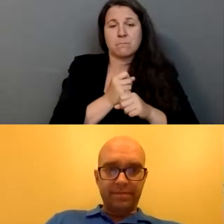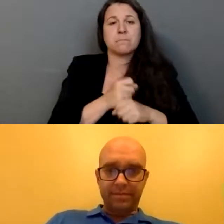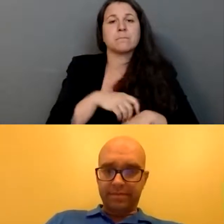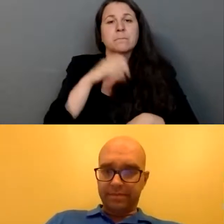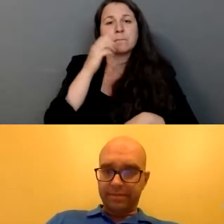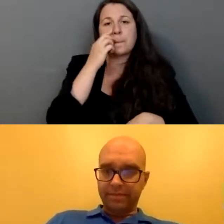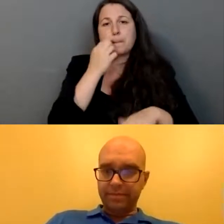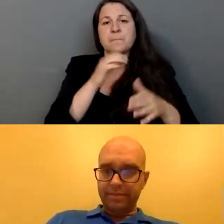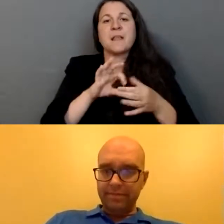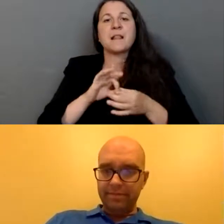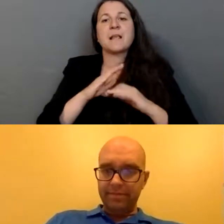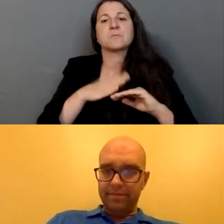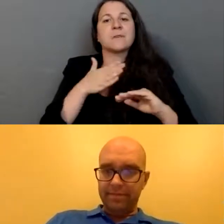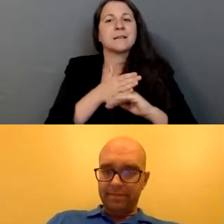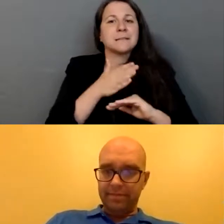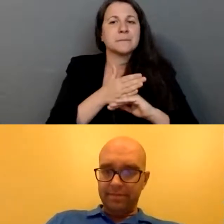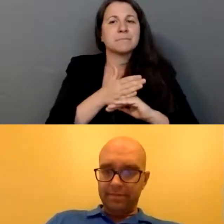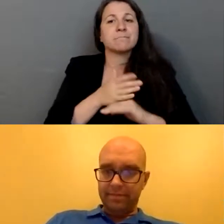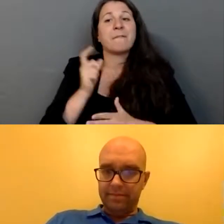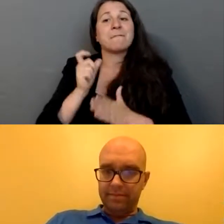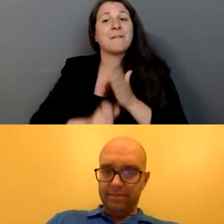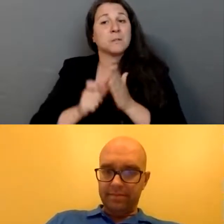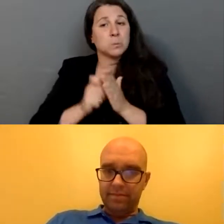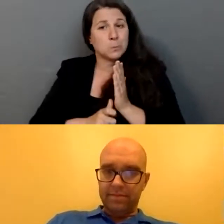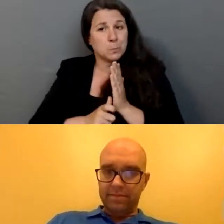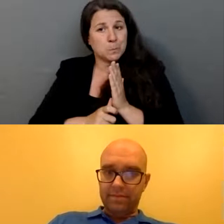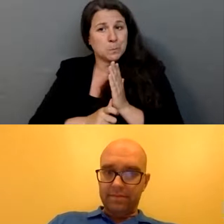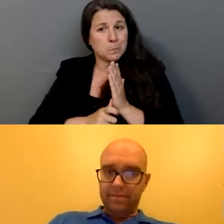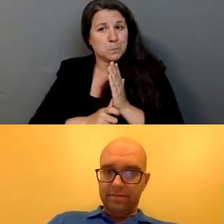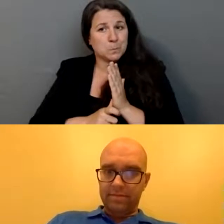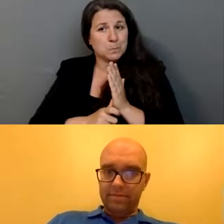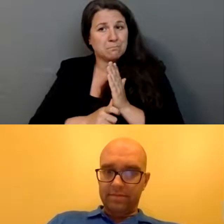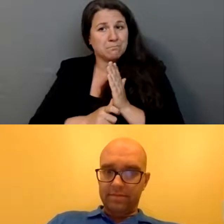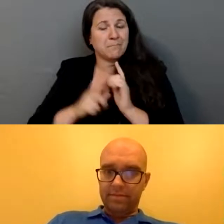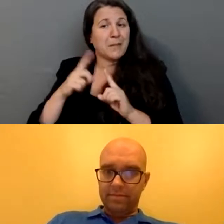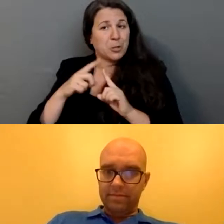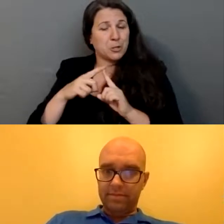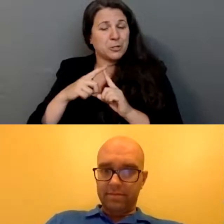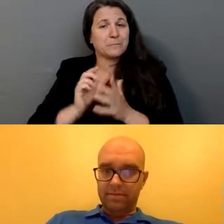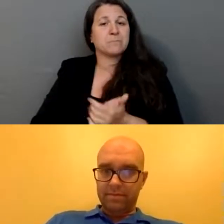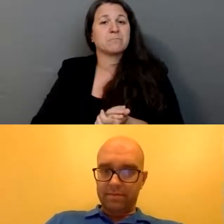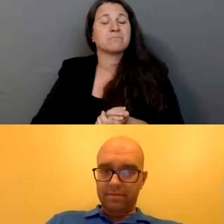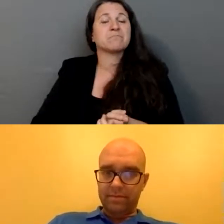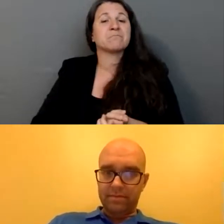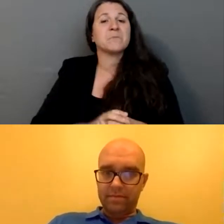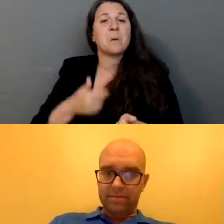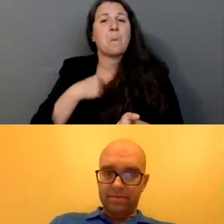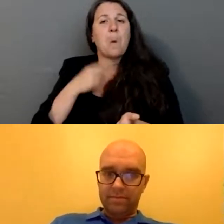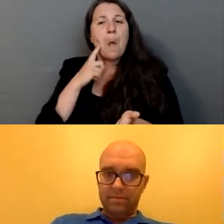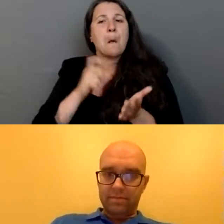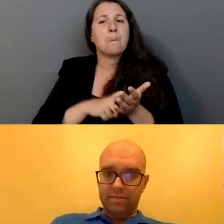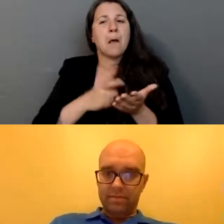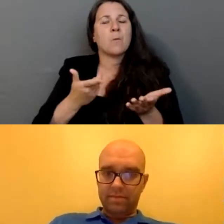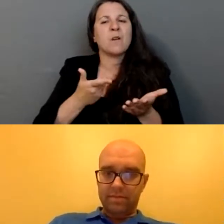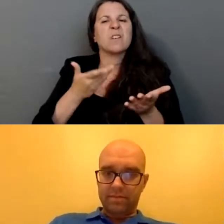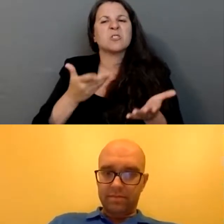la fracture numérique. Et ce que je me suis rendu compte dans mon travail, c'est que souvent, les droits sont